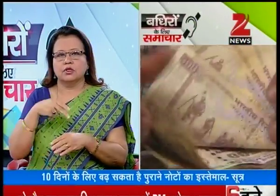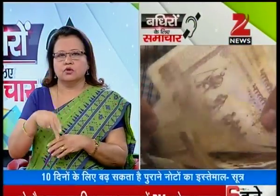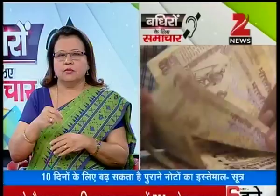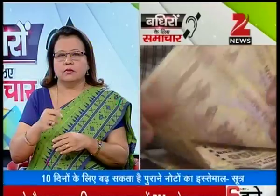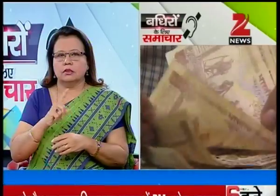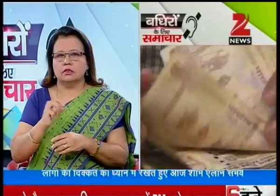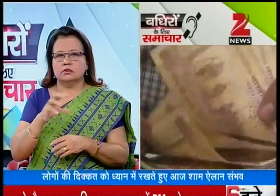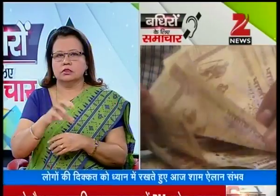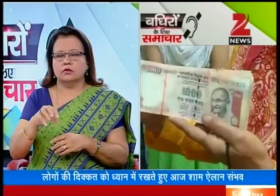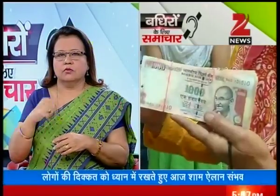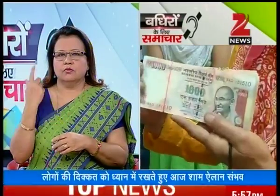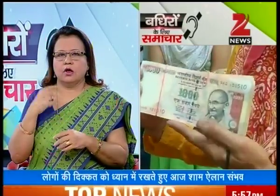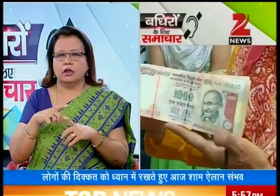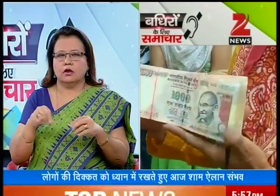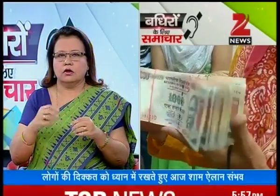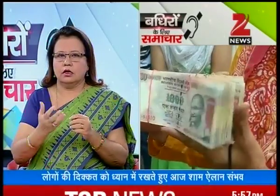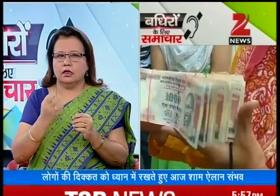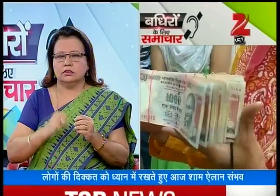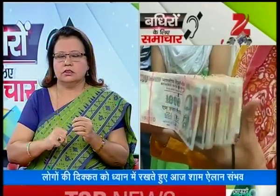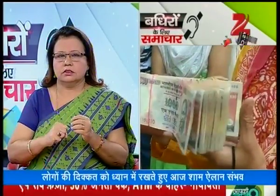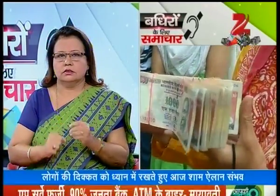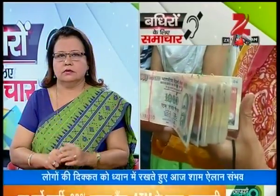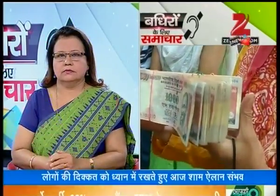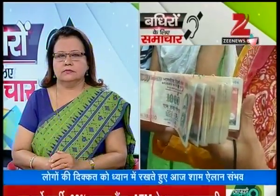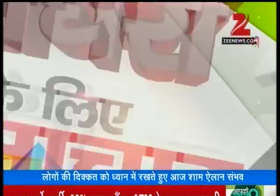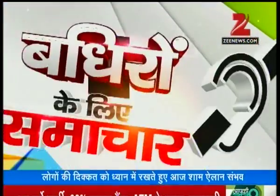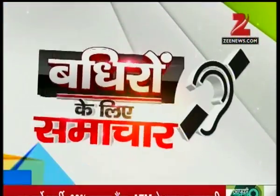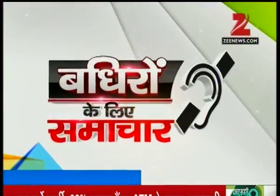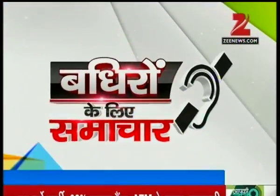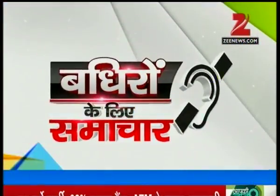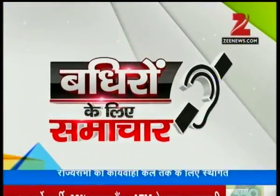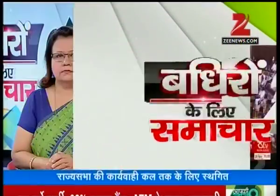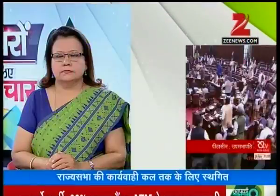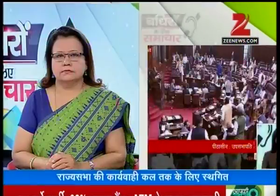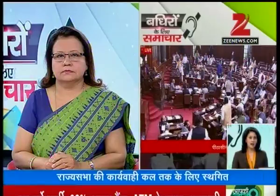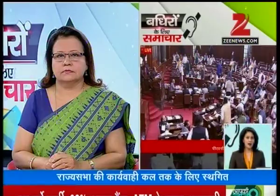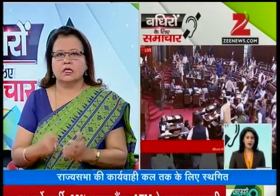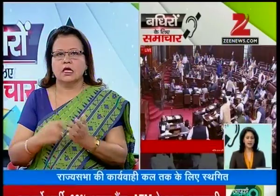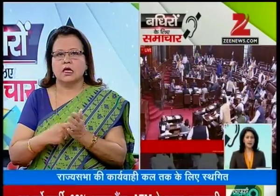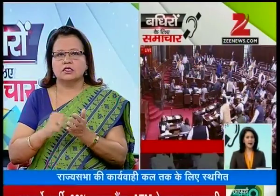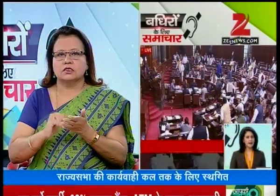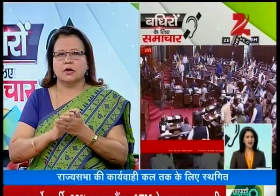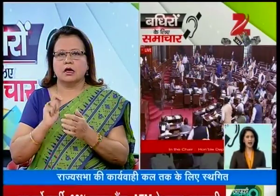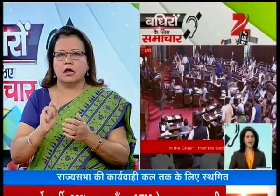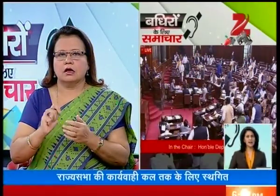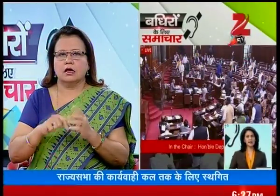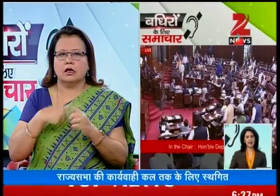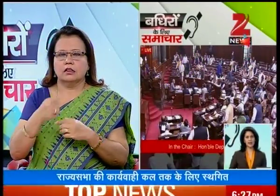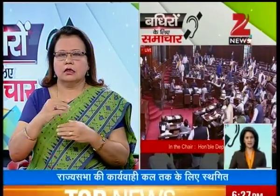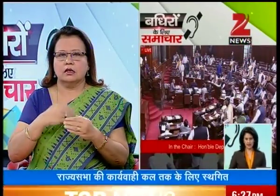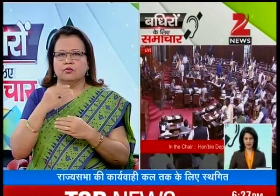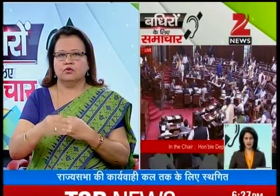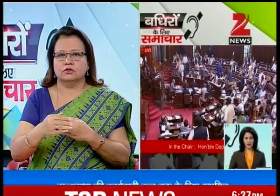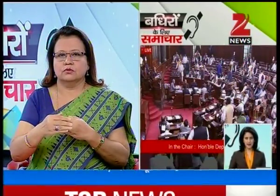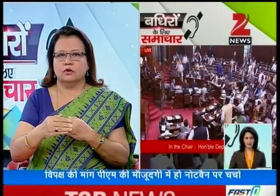समेत 10 जग पर पुराने नोट लिए जा सकते हैं राज्यसभा की कार्यवाही कल तक के